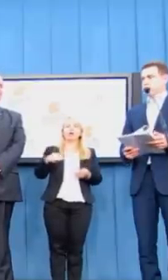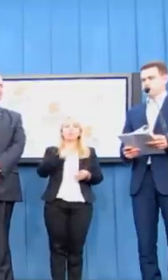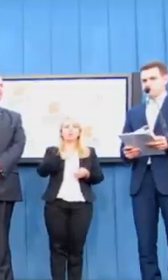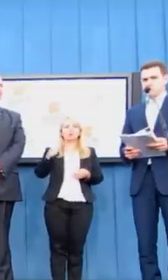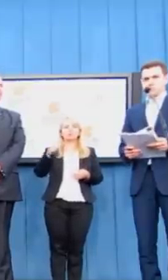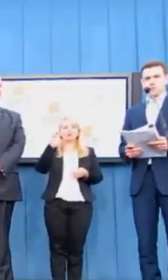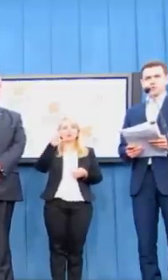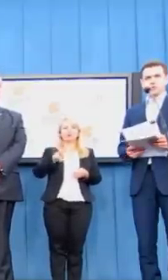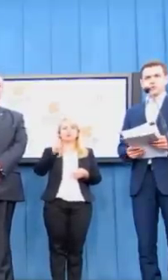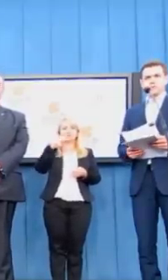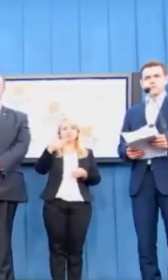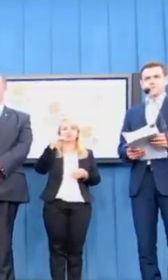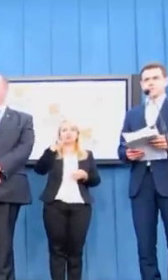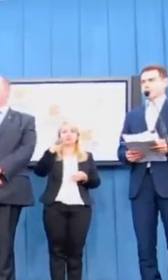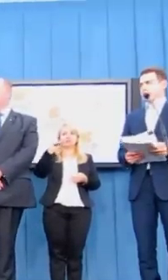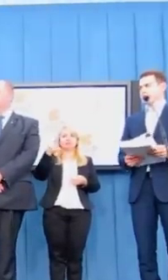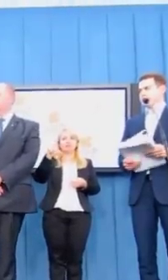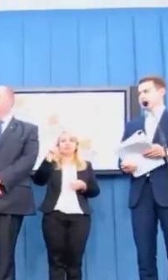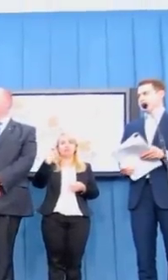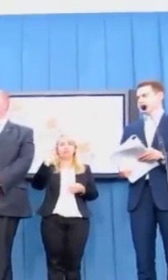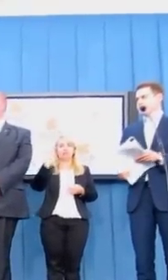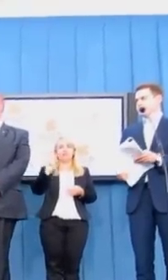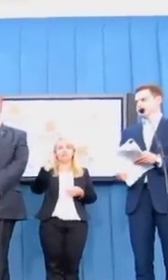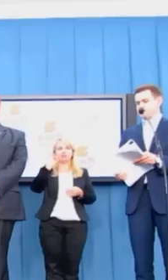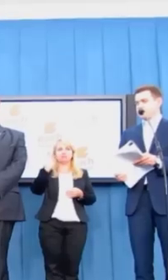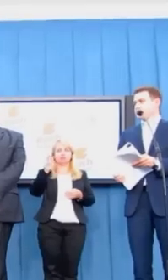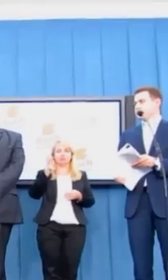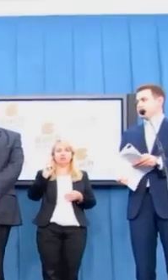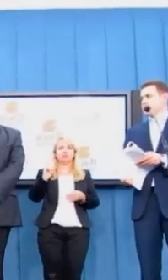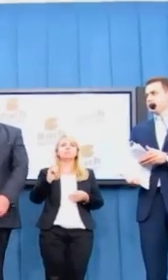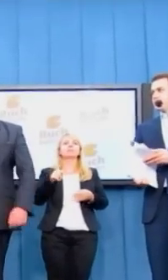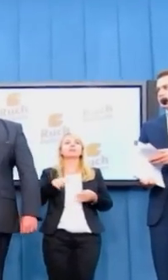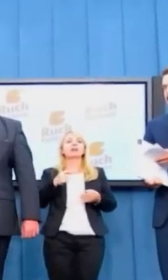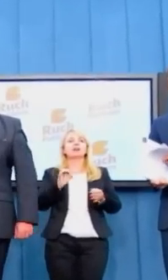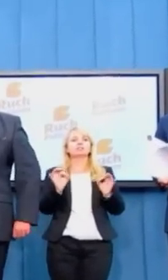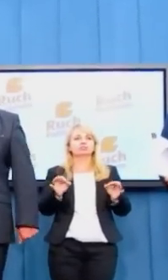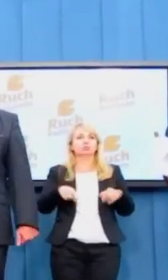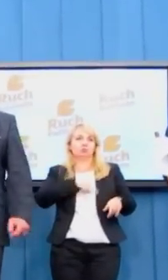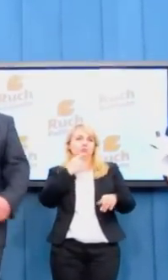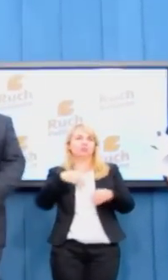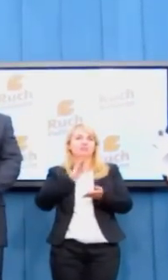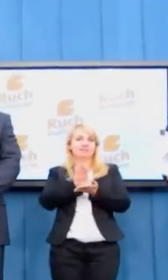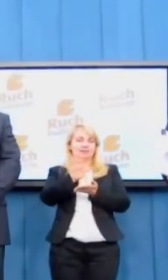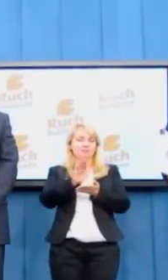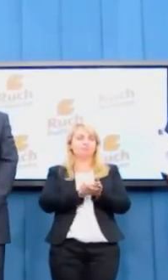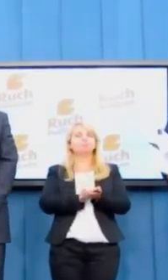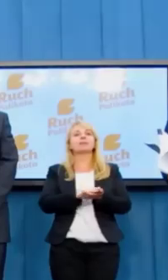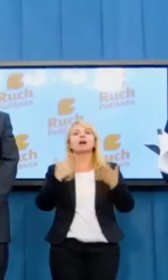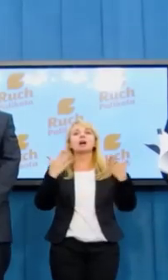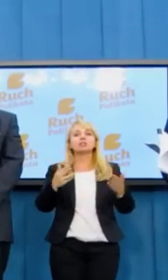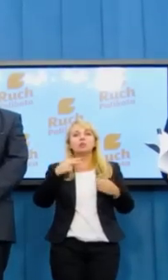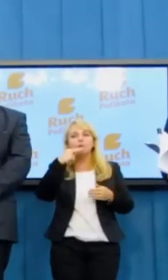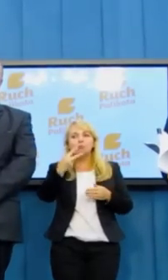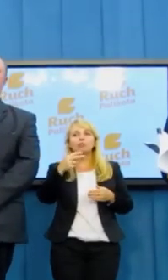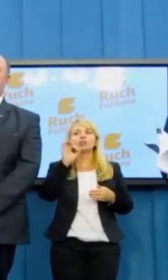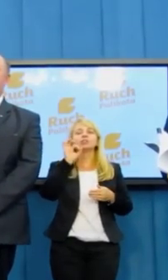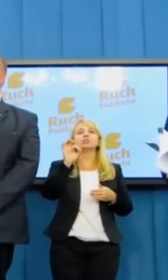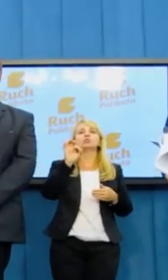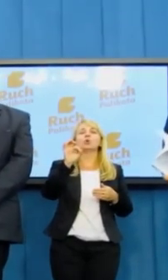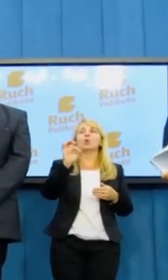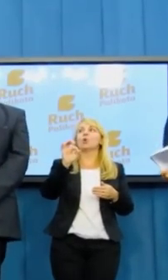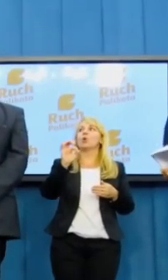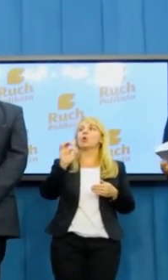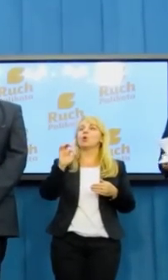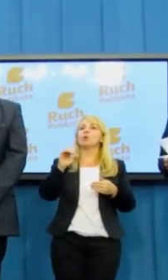Michał Gabaciński. Ja sobie pozwolę na z góry, przepraszam, lekko przydługi wstęp. Chciałem powiedzieć dzisiaj o pewnym pojęciu,